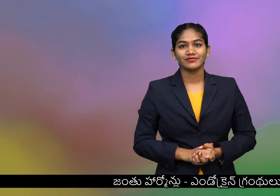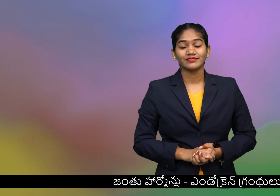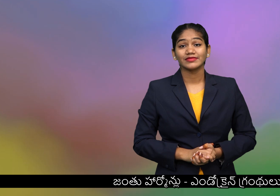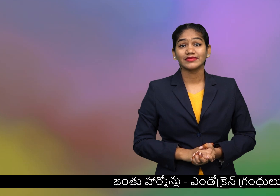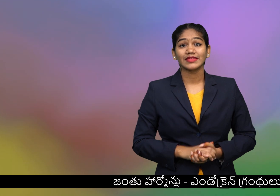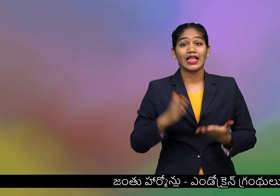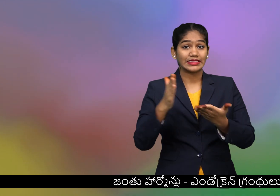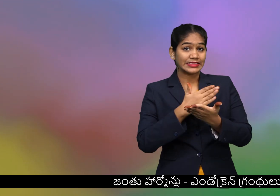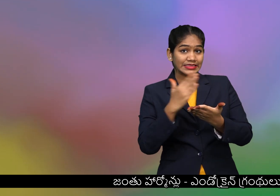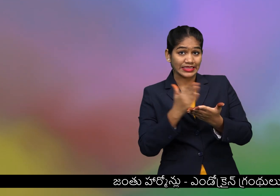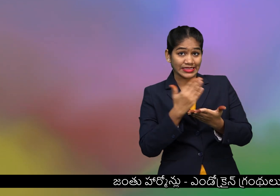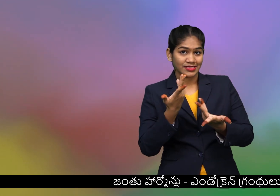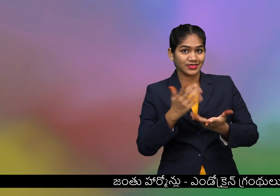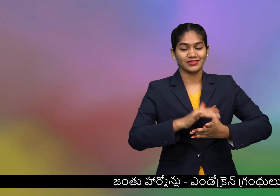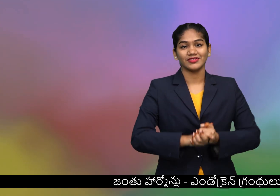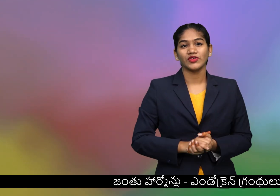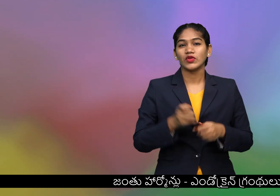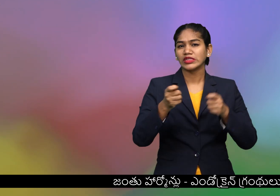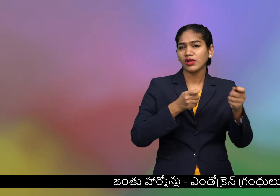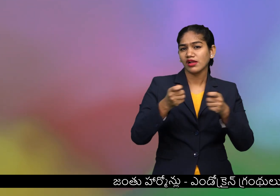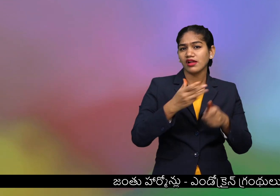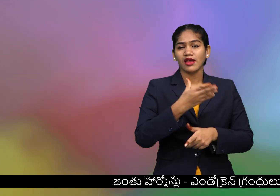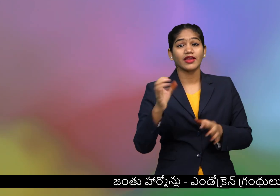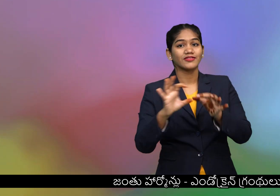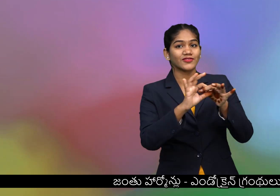జంతు హార్మోన్లు, ఎండోక్రైన్ గ్రంథులు